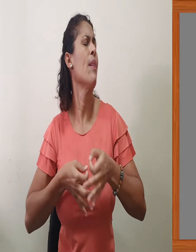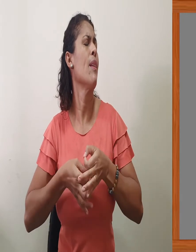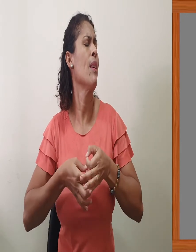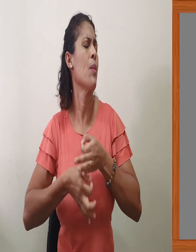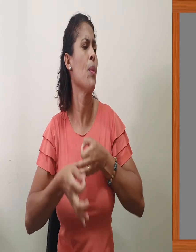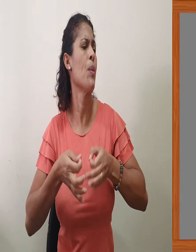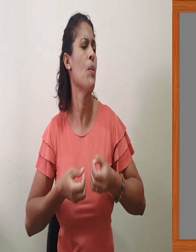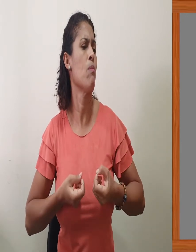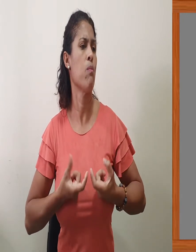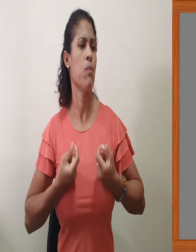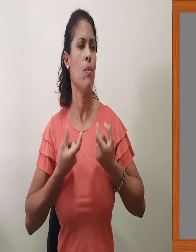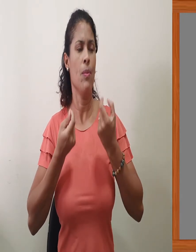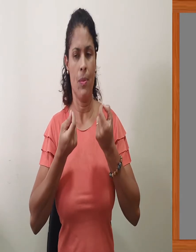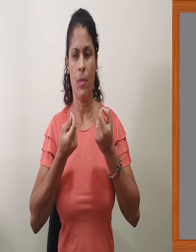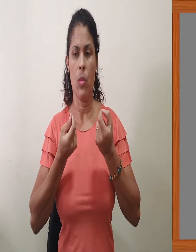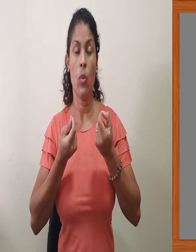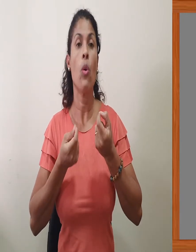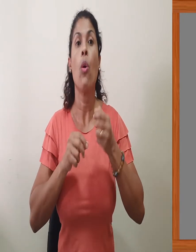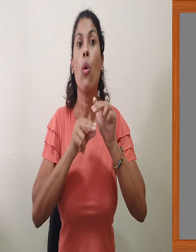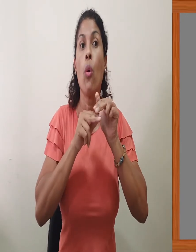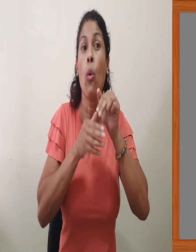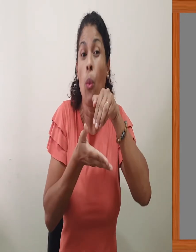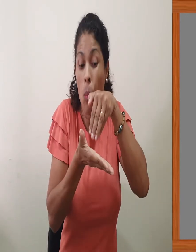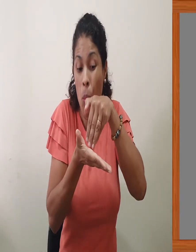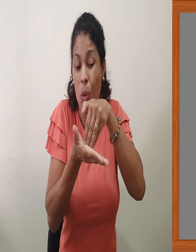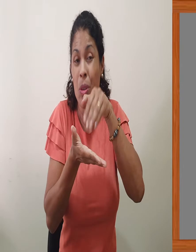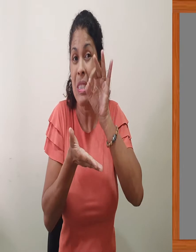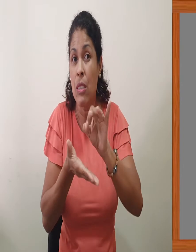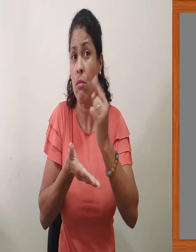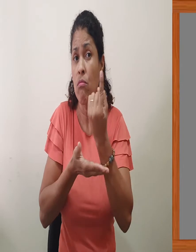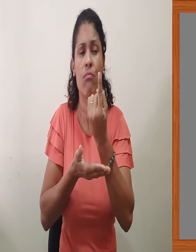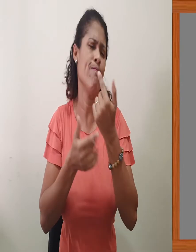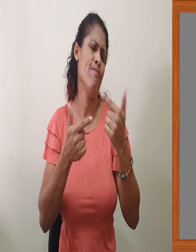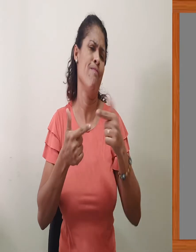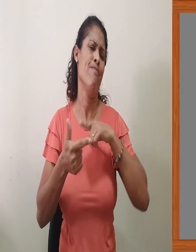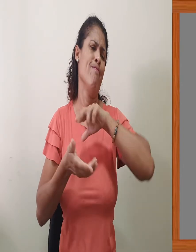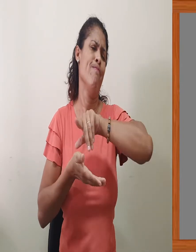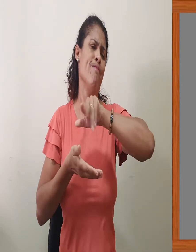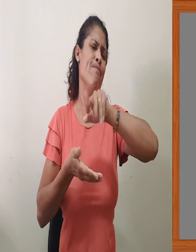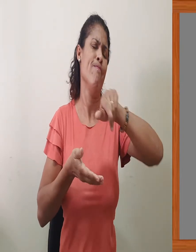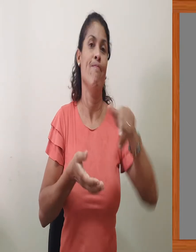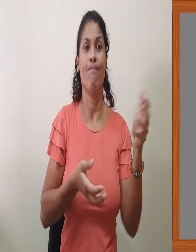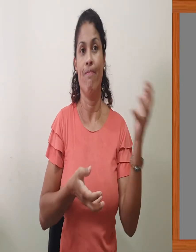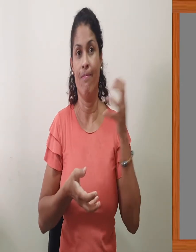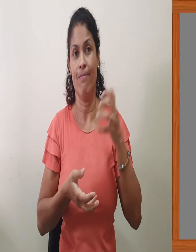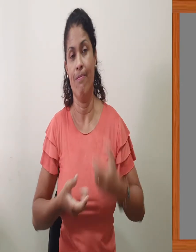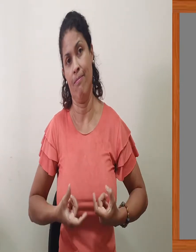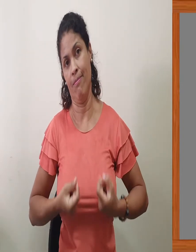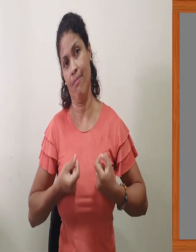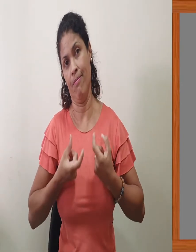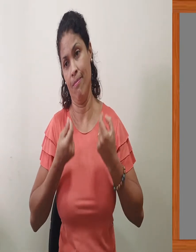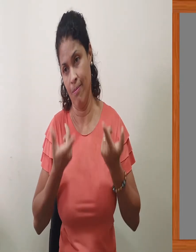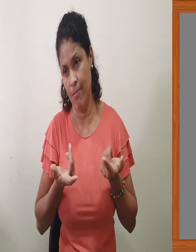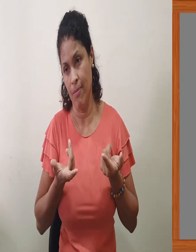Quando uma pessoa é diagnosticada com câncer, é muito comum a pergunta: mas o que levou esta pessoa a desenvolver o